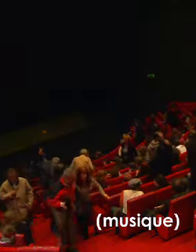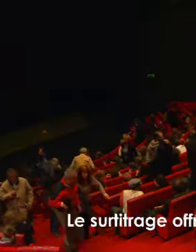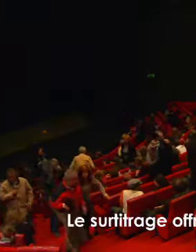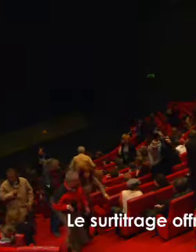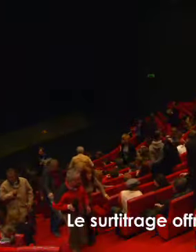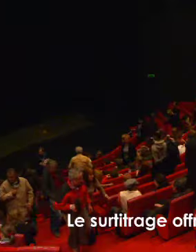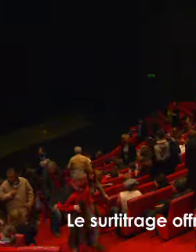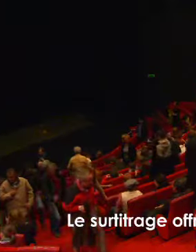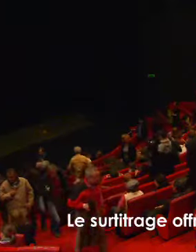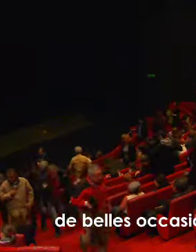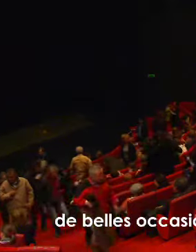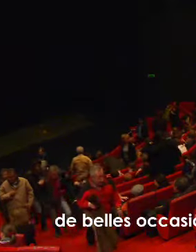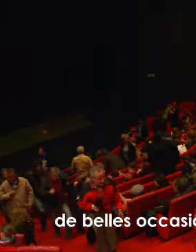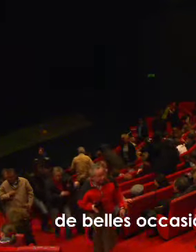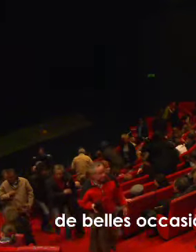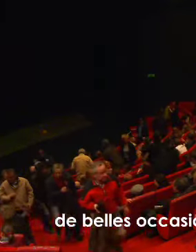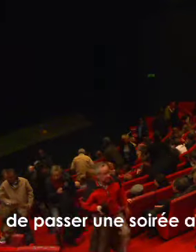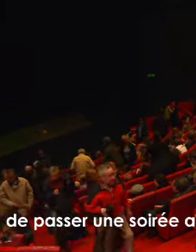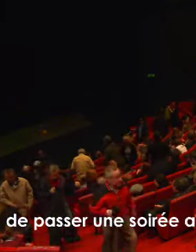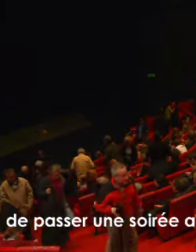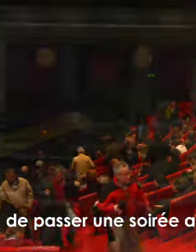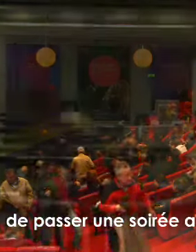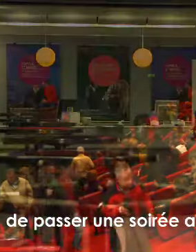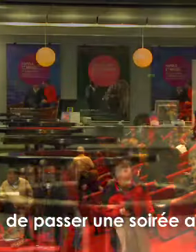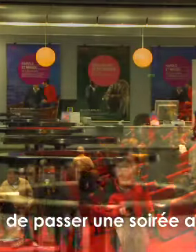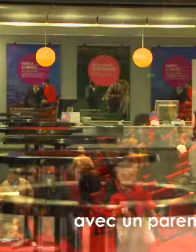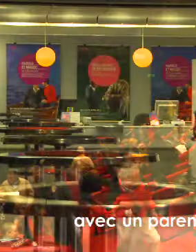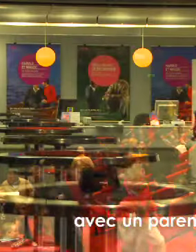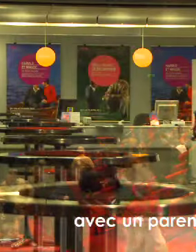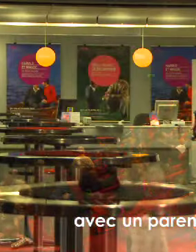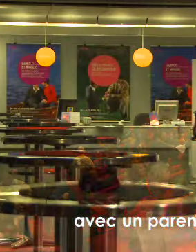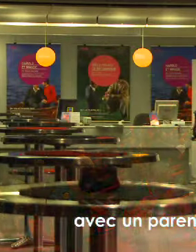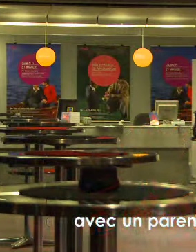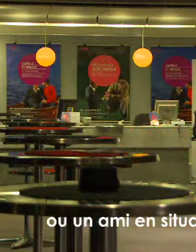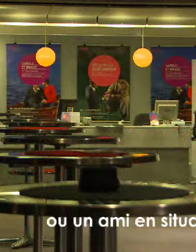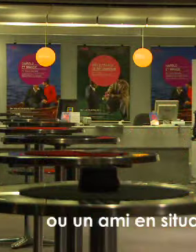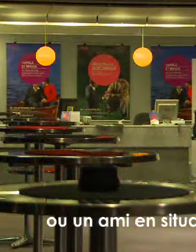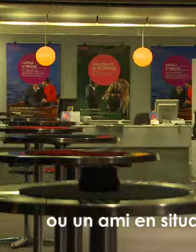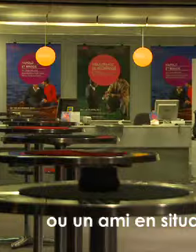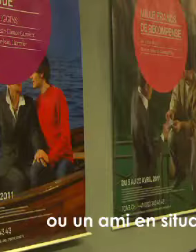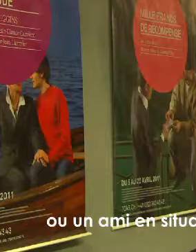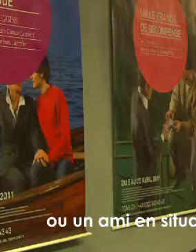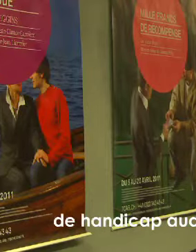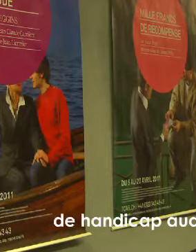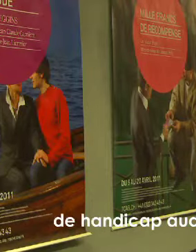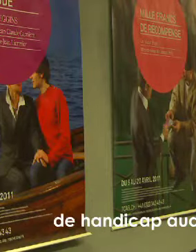Le surtitrage offre de belles occasions de passer une soirée au théâtre avec un parent ou un ami en situation de handicap